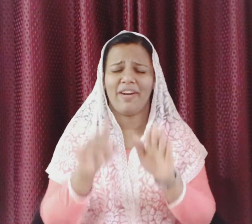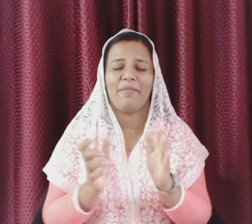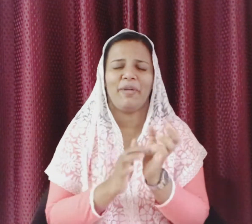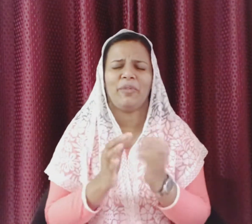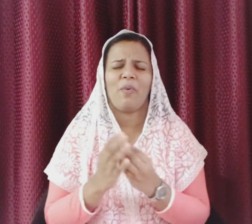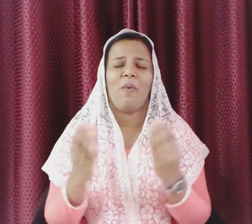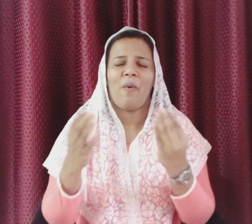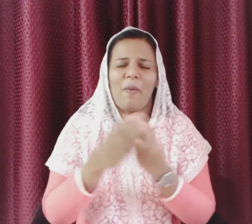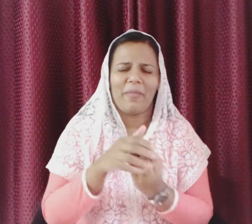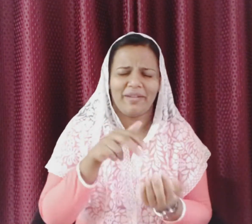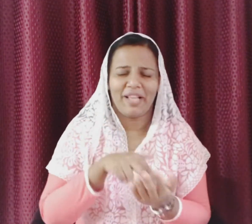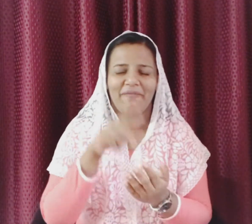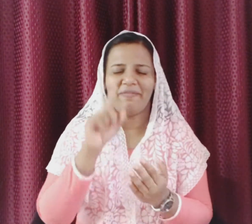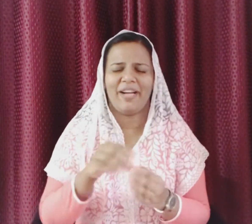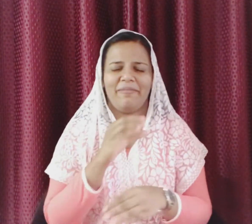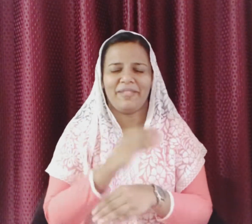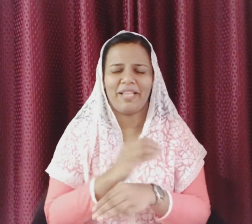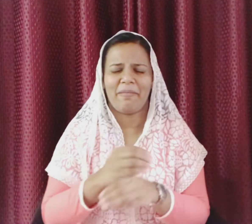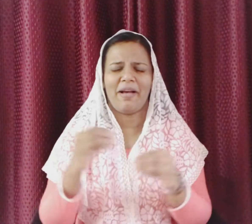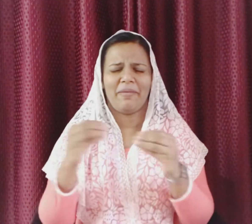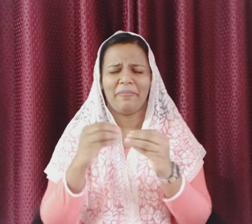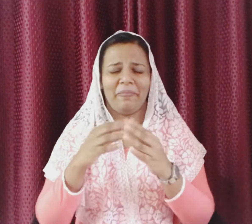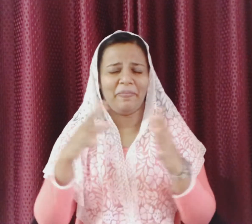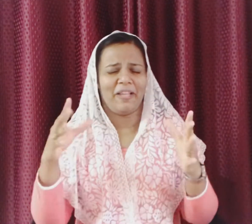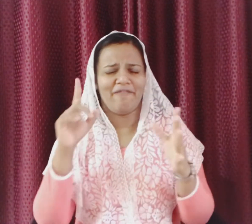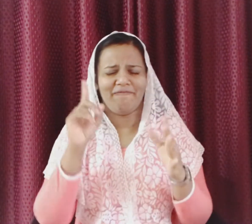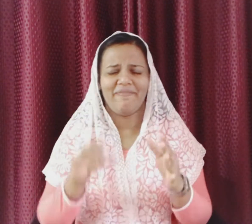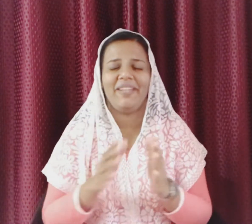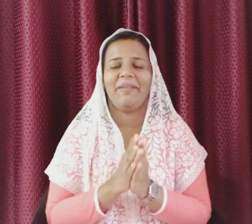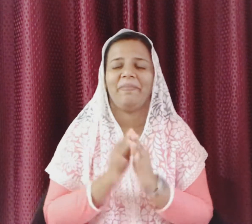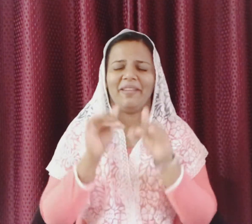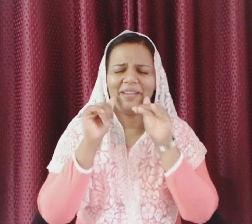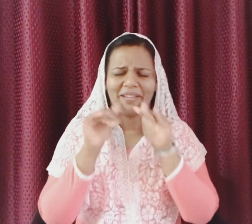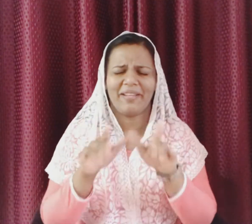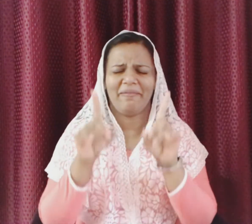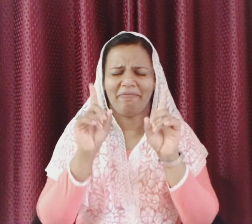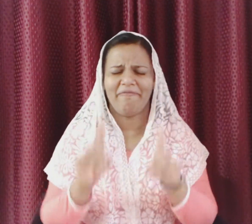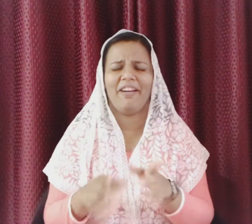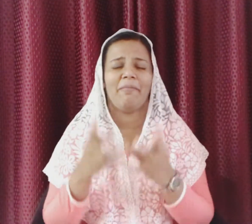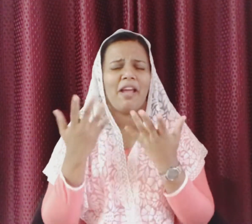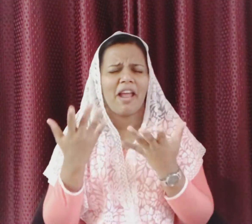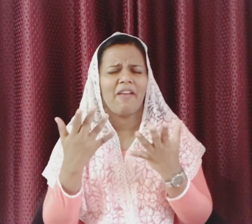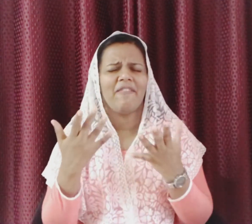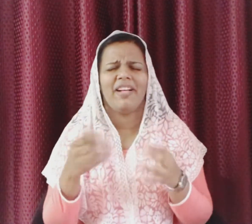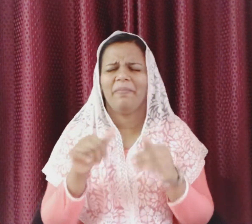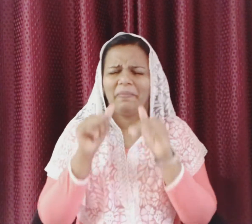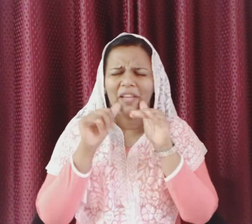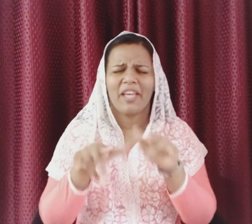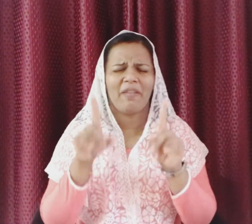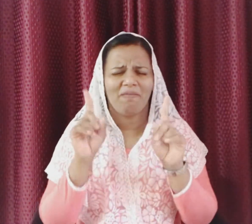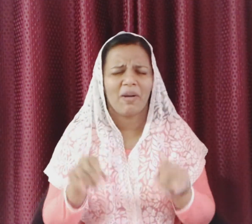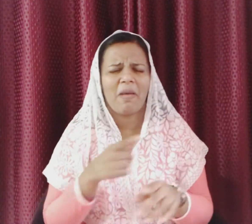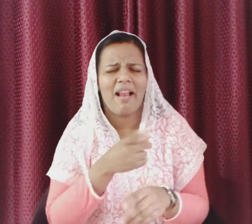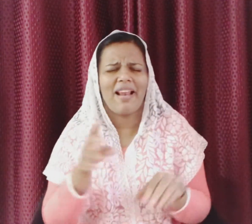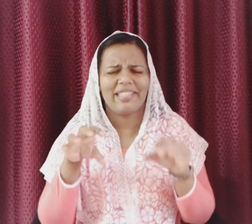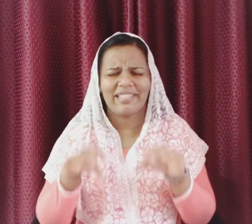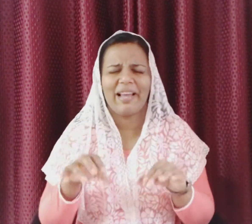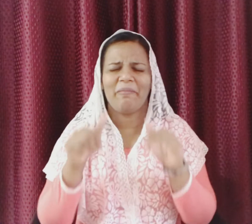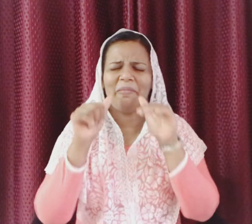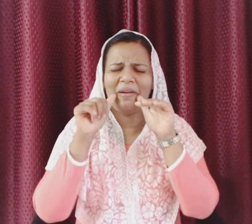അടുത്ത് വരട്ടെ, ദൈവസഭ അഭിവൃദ്ധി പ്രാപിക്കട്ടെ, ദൈവജനം അഭിവൃദ്ധി പ്രാപിക്കട്ടെ. എവിടെ ഇവർക്ക് അഭിവൃദ്ധി ആവശ്യമുണ്ടോ ആ ഇടങ്ങളിലെല്ലാം യേശു